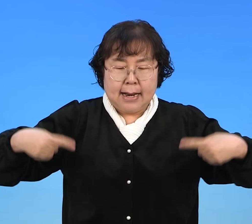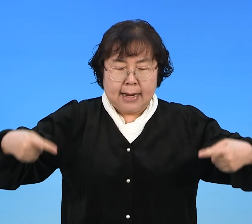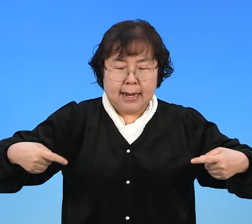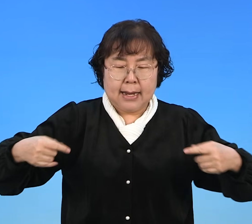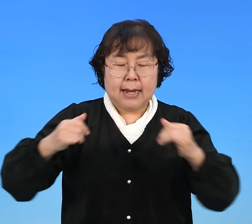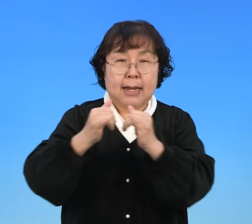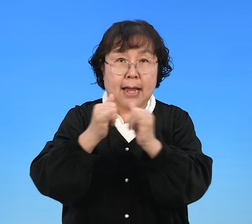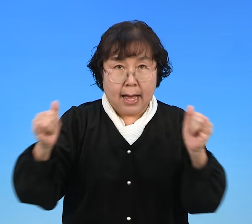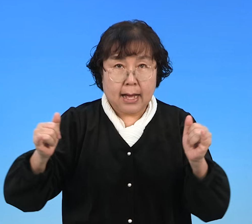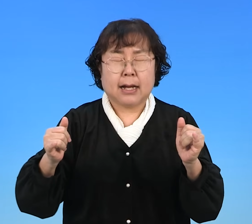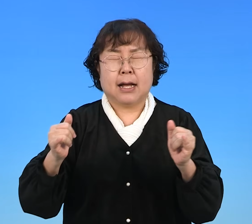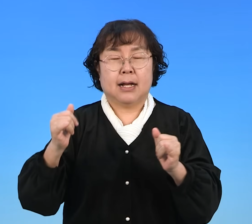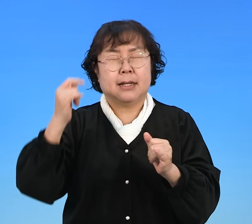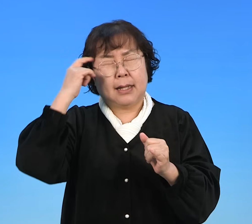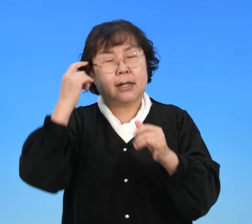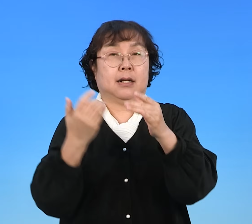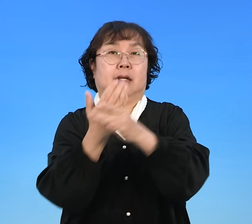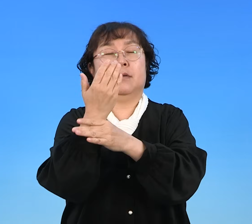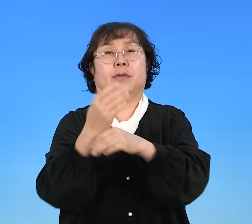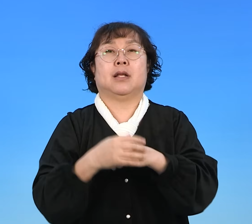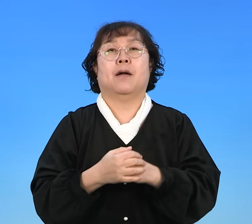떠올려졌는데요,